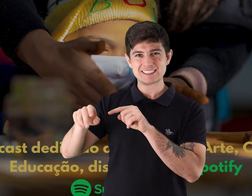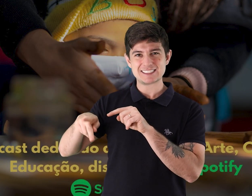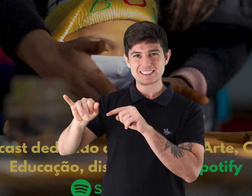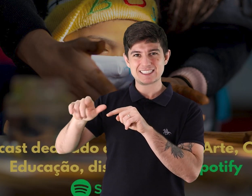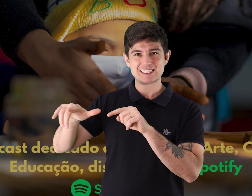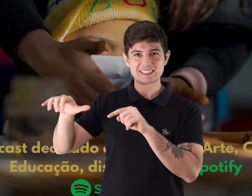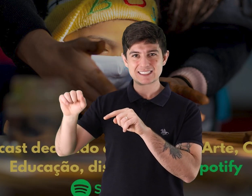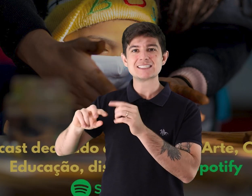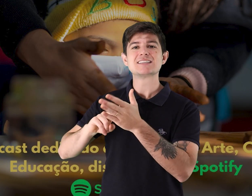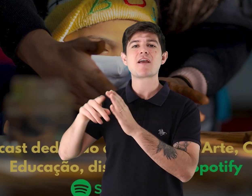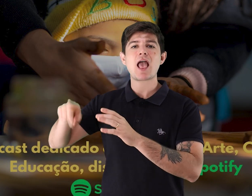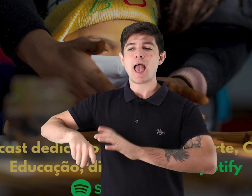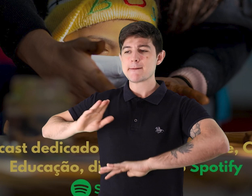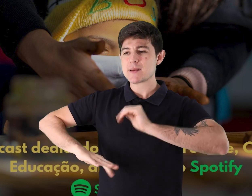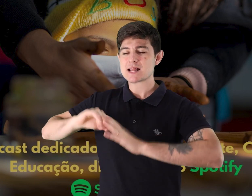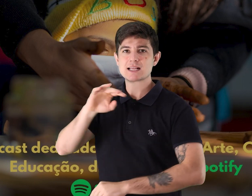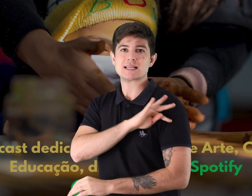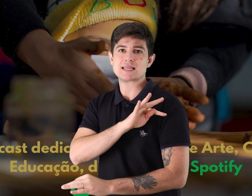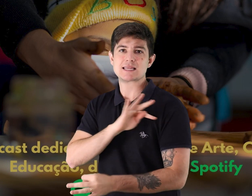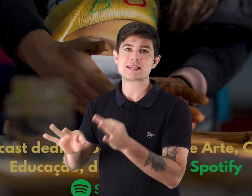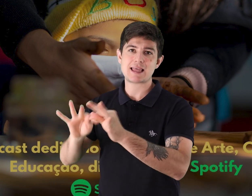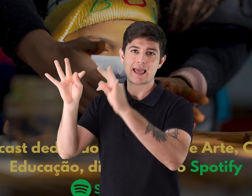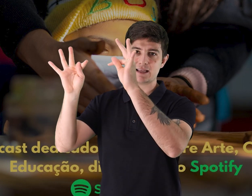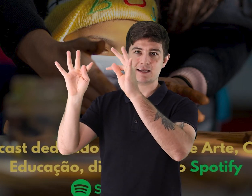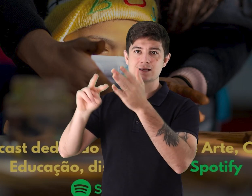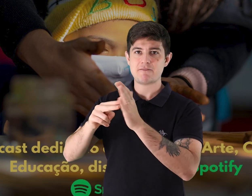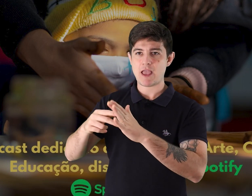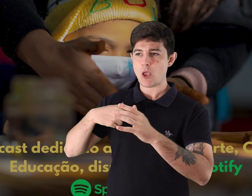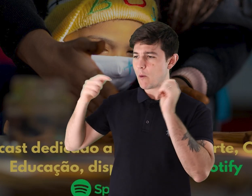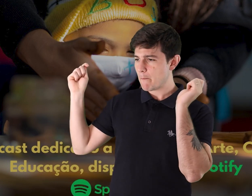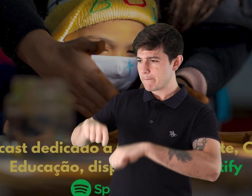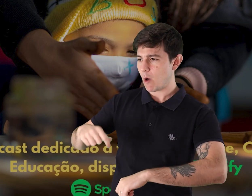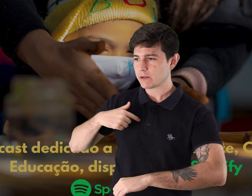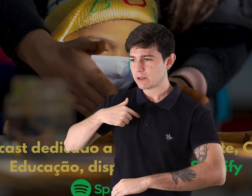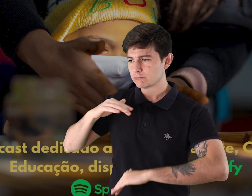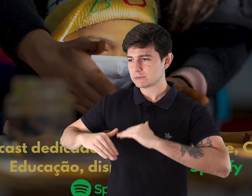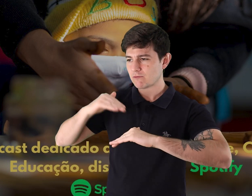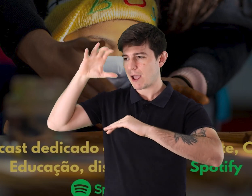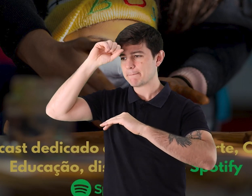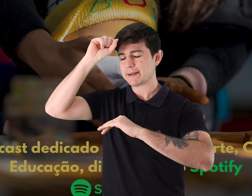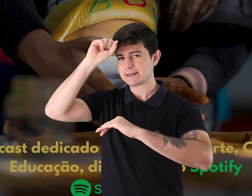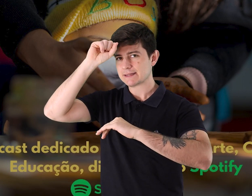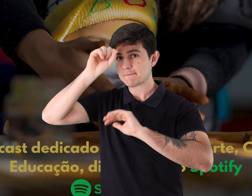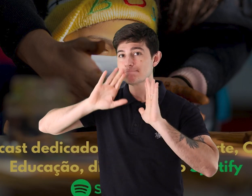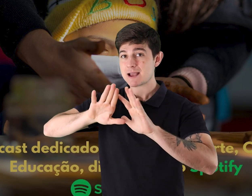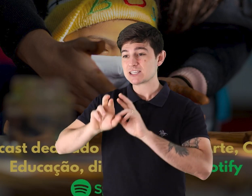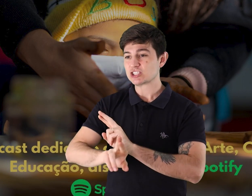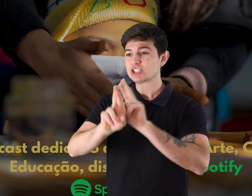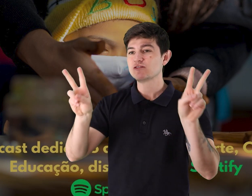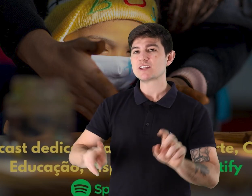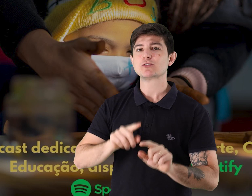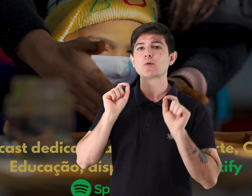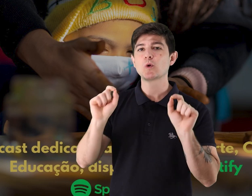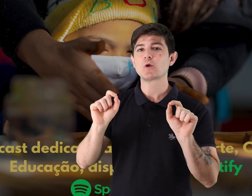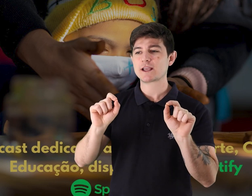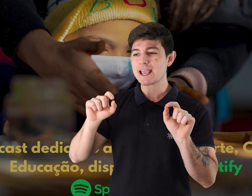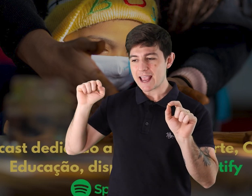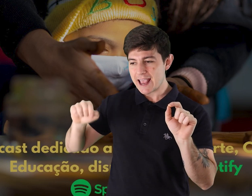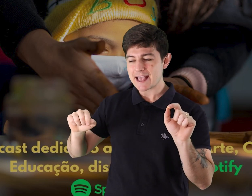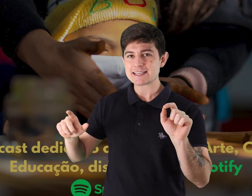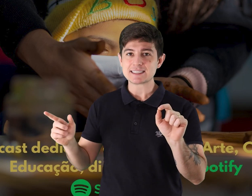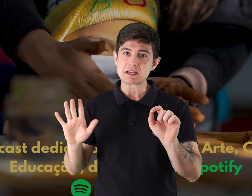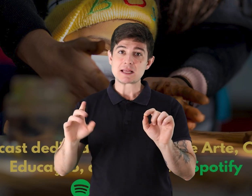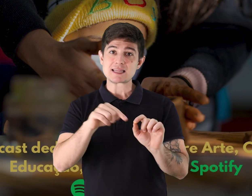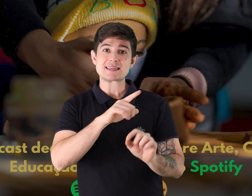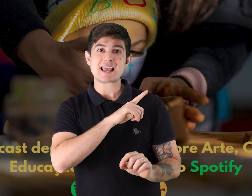as habilidades técnicas que você consegue desenvolver e aprender. Agora, o grande